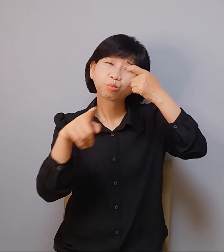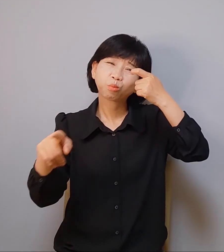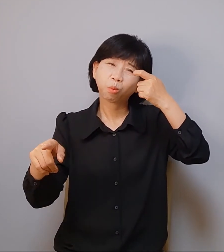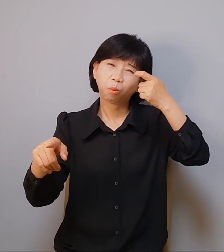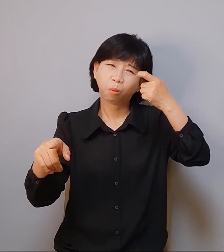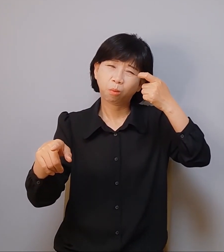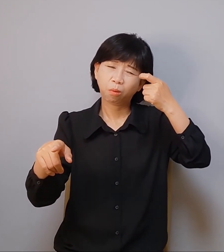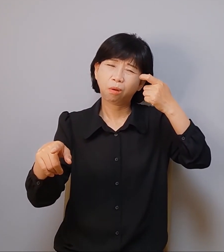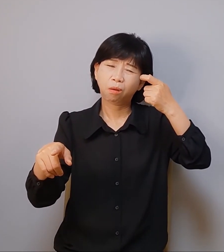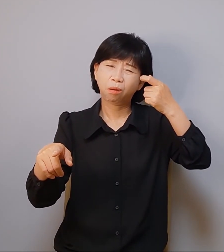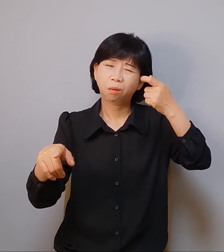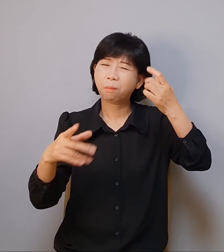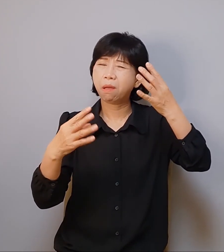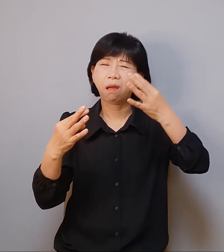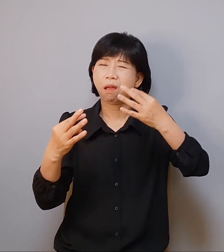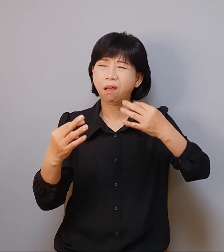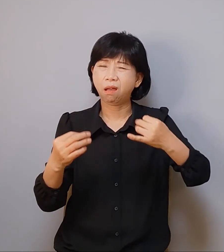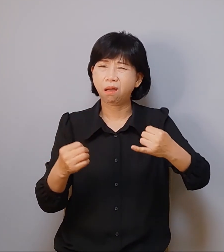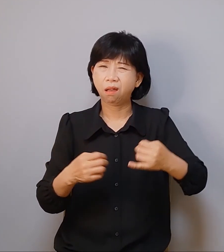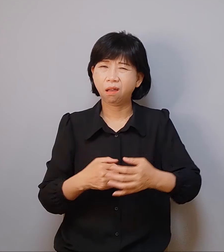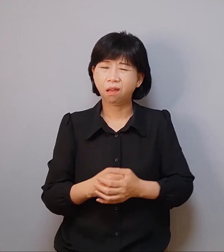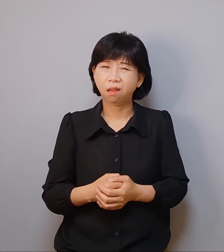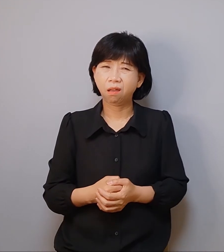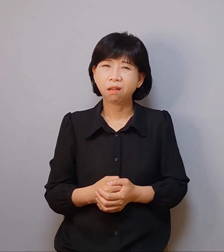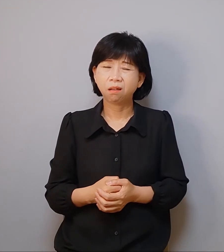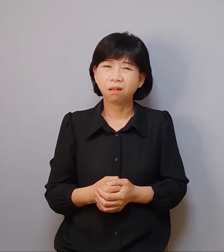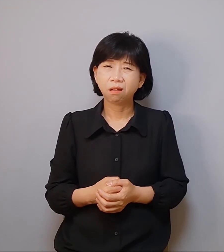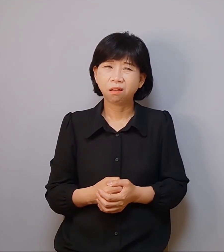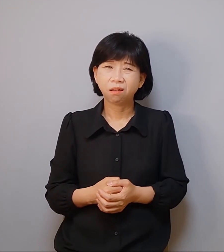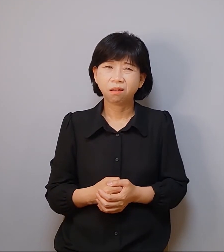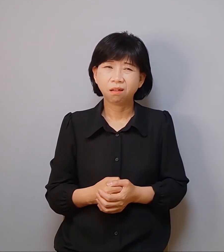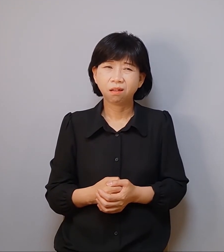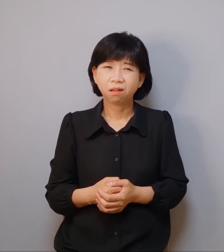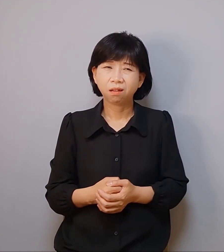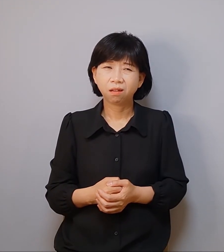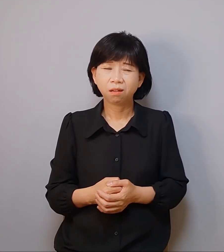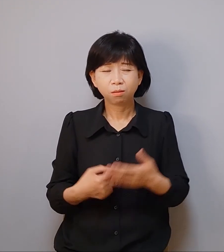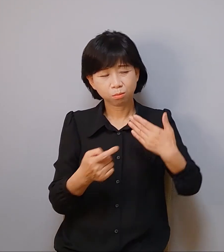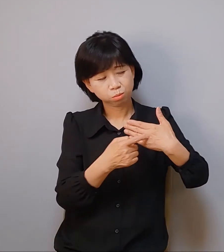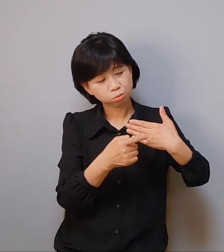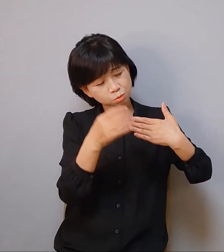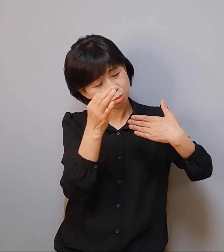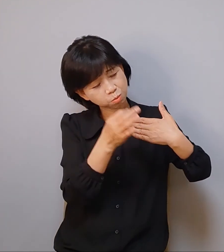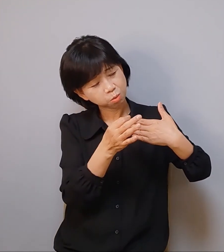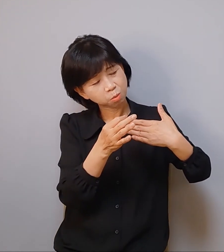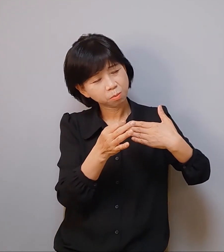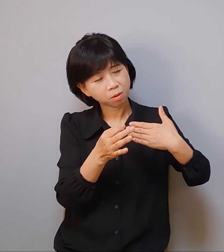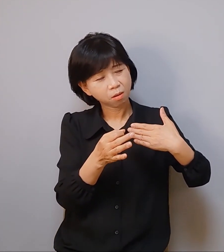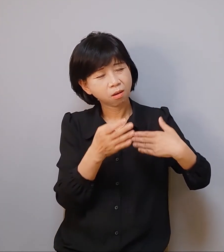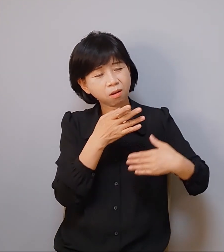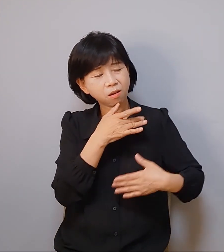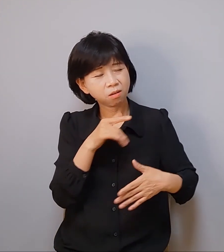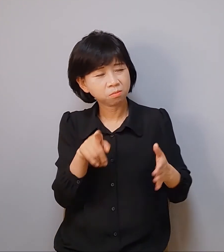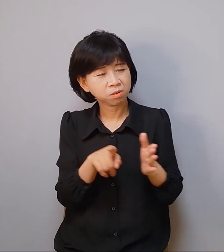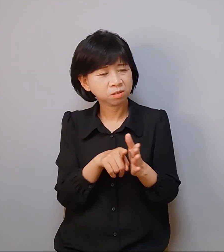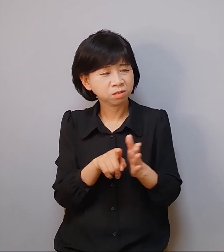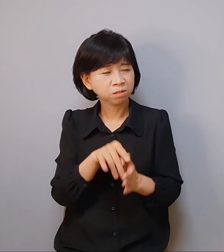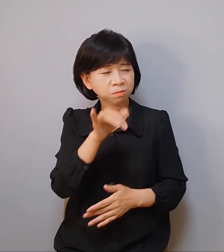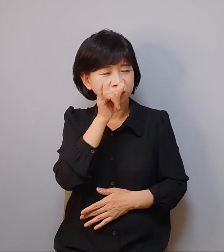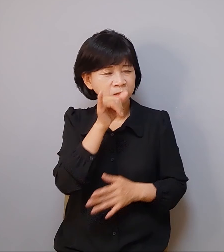했습니다. 누가 봐도 신앙인처럼 보입니다. 누가 봐도 신앙이 있는 것처럼